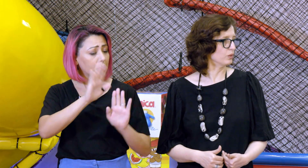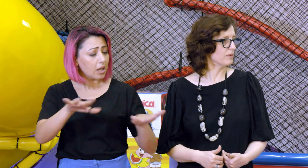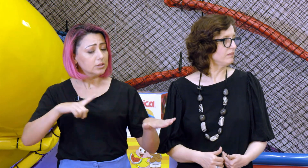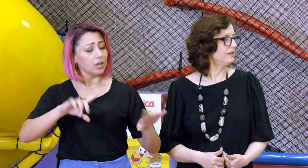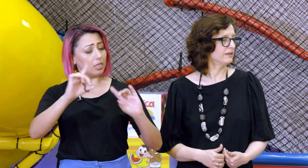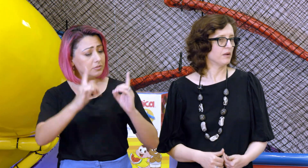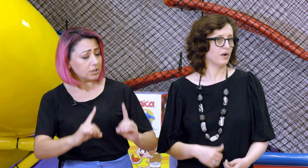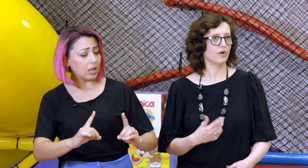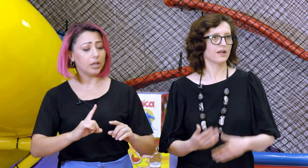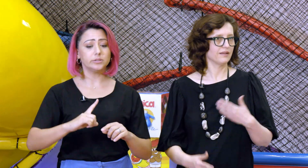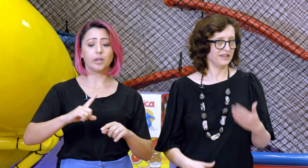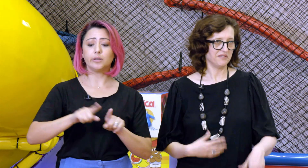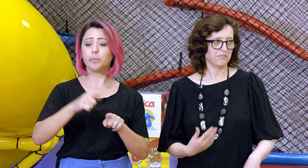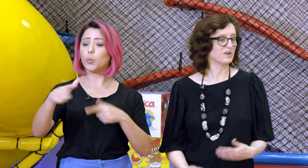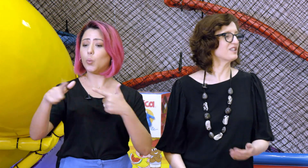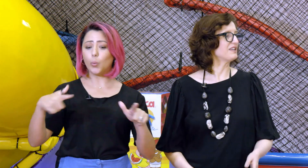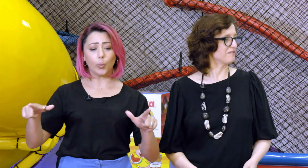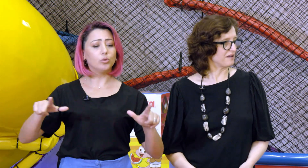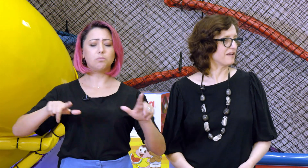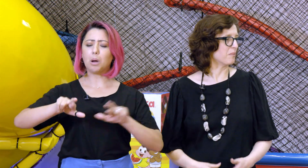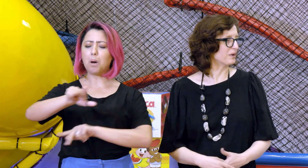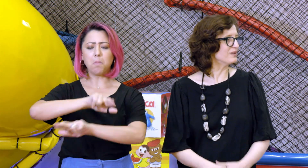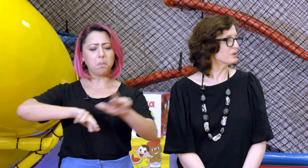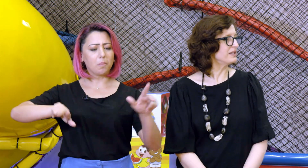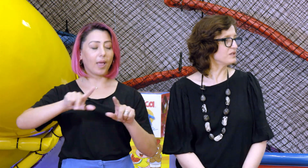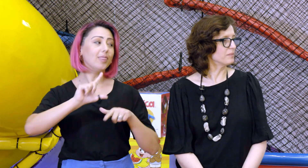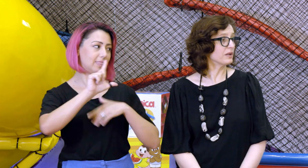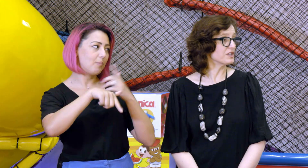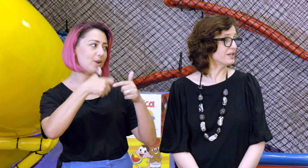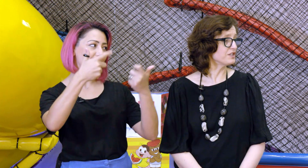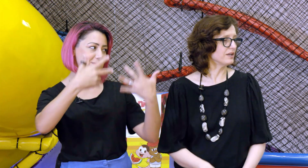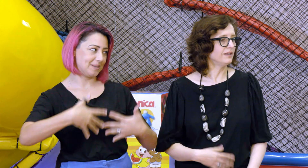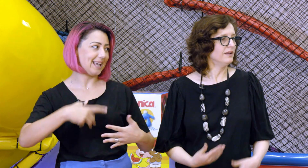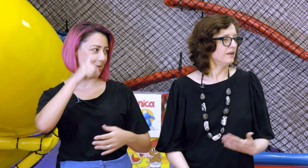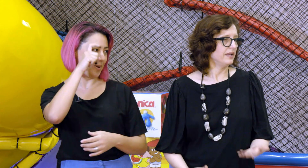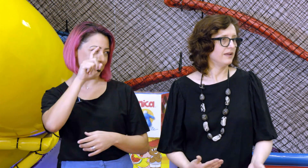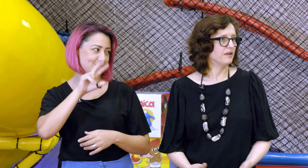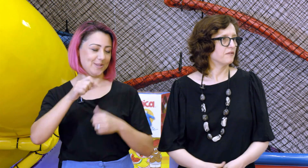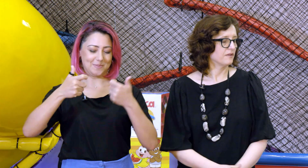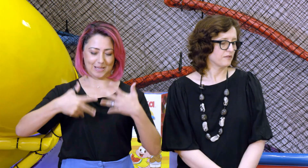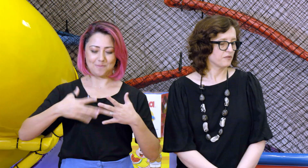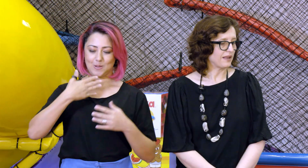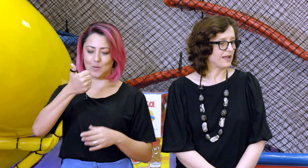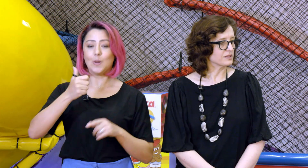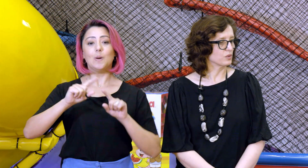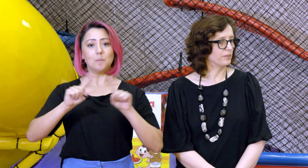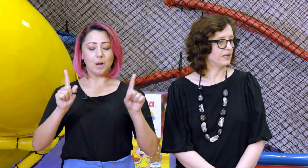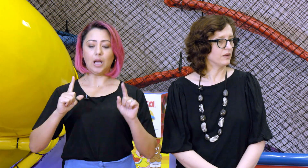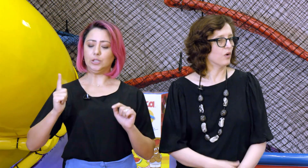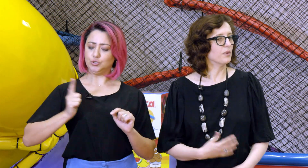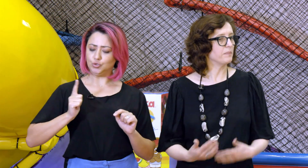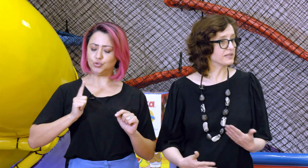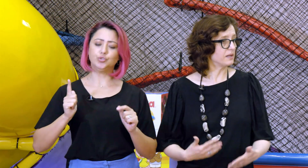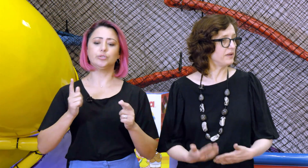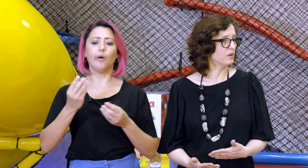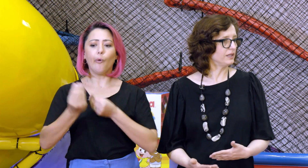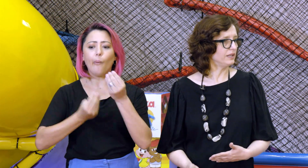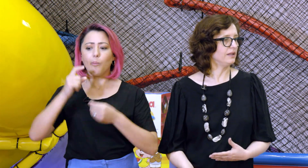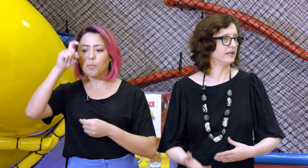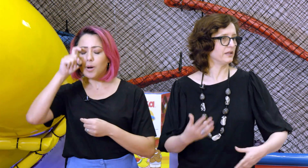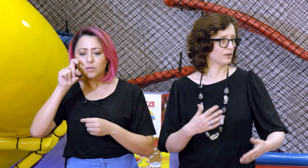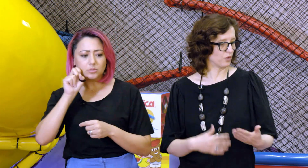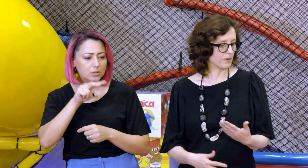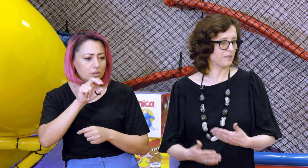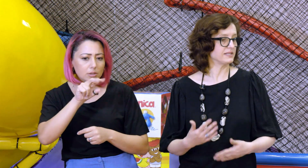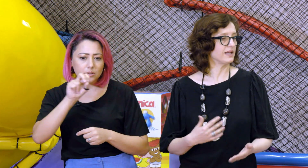integrar a turma, né, uma hora ele vai falar um pouquinho sobre isso também com a gente, né, falar sobre como ele percebeu